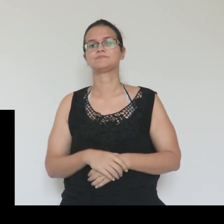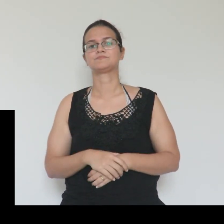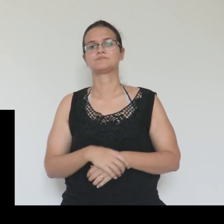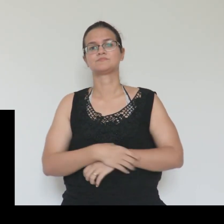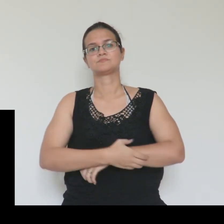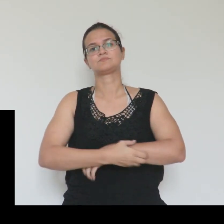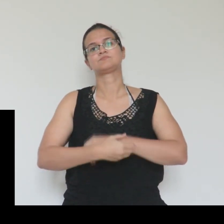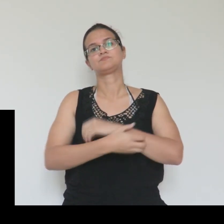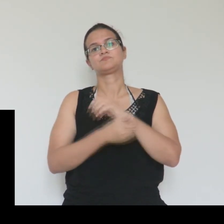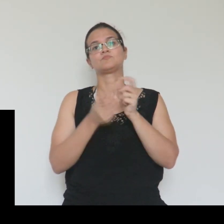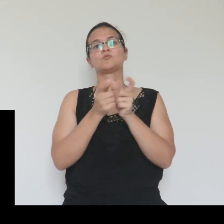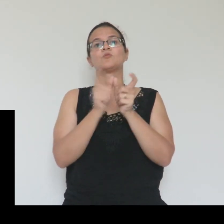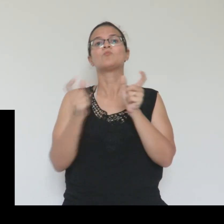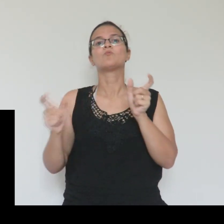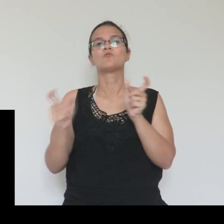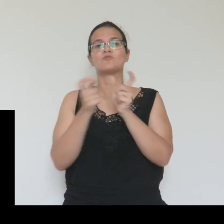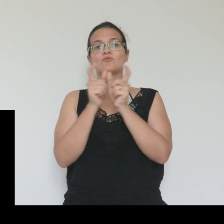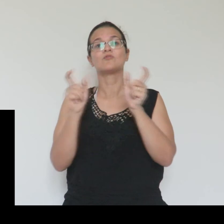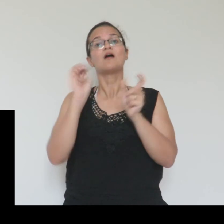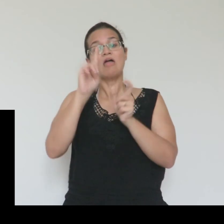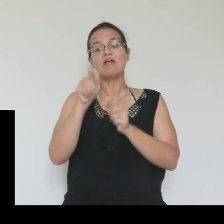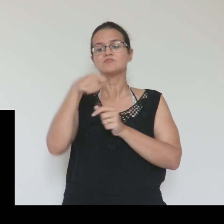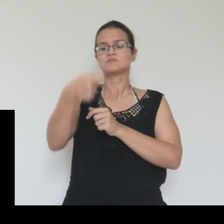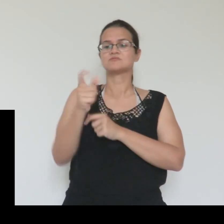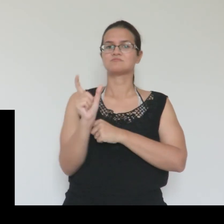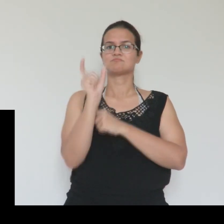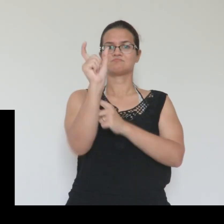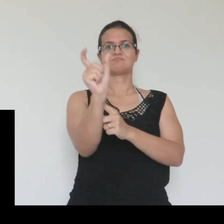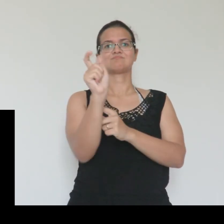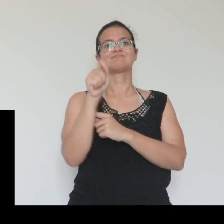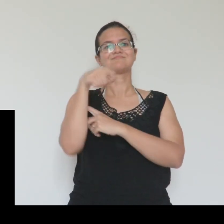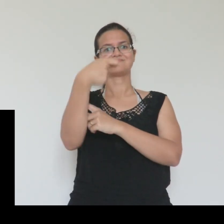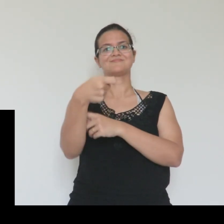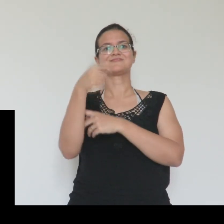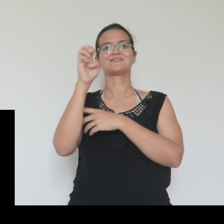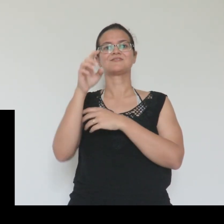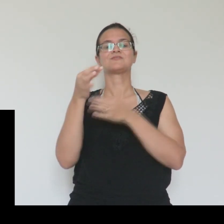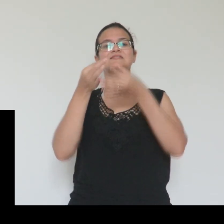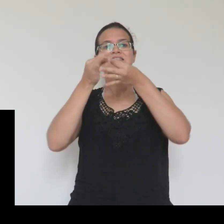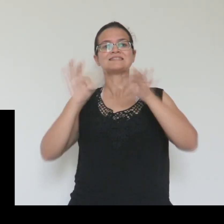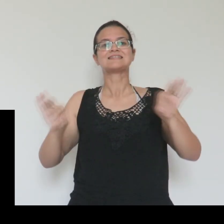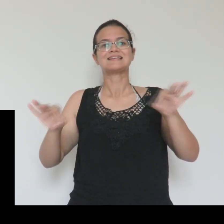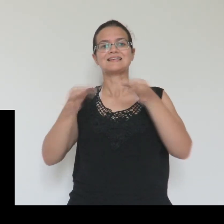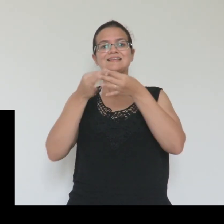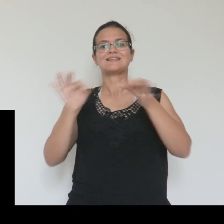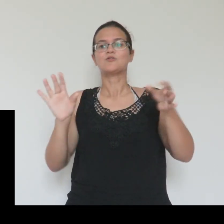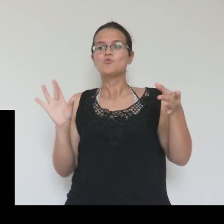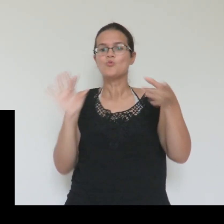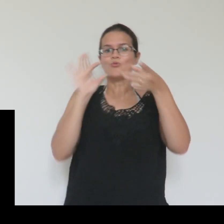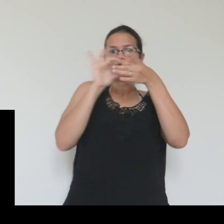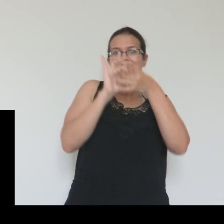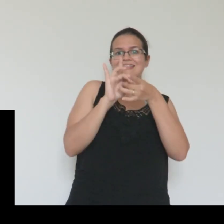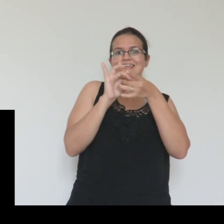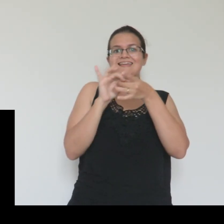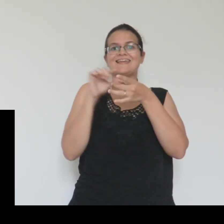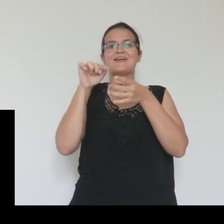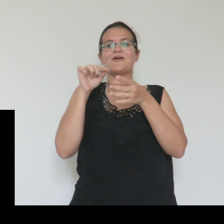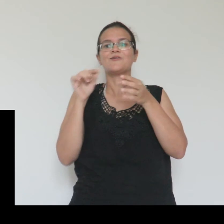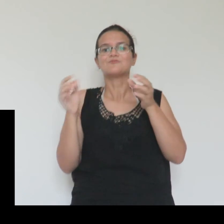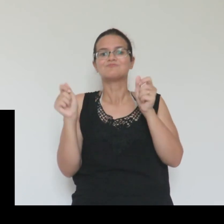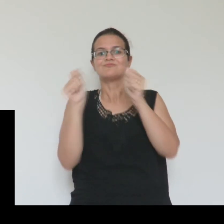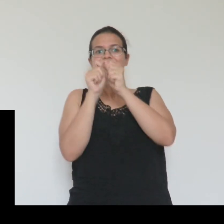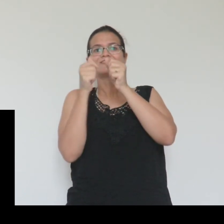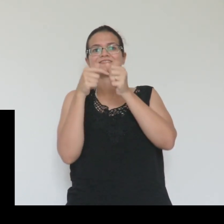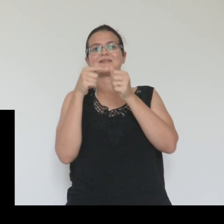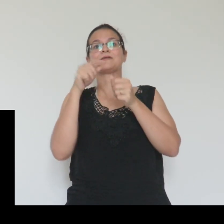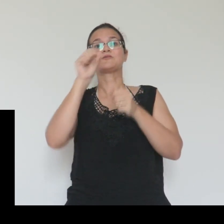frases, né, a formação dessas frases. E o semântico é o significado de cada sinal. Só voltando aqui sobre